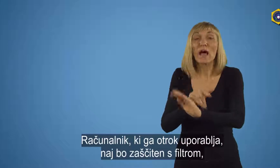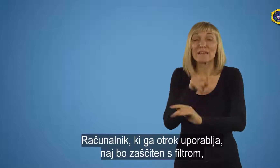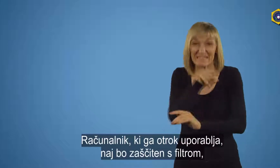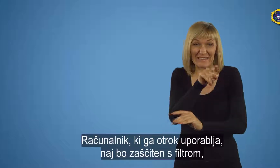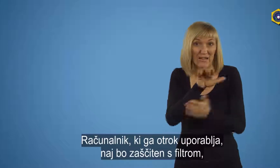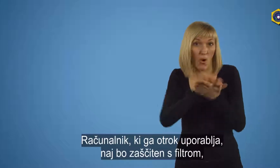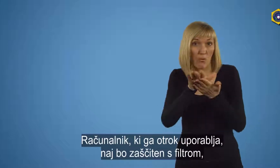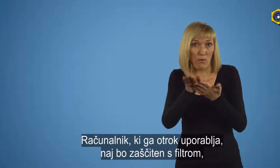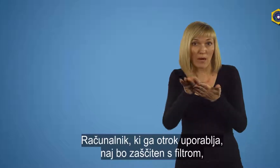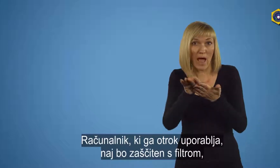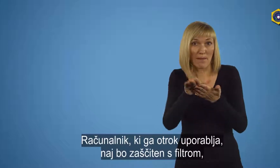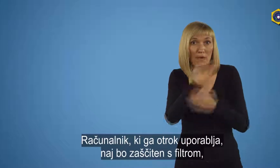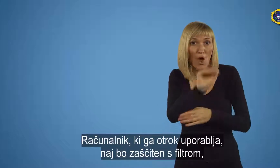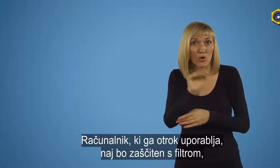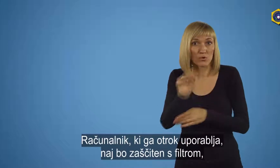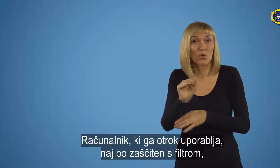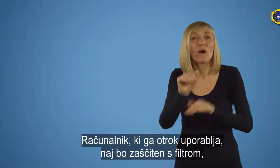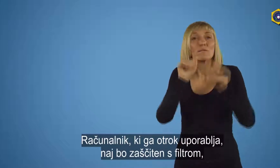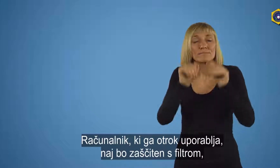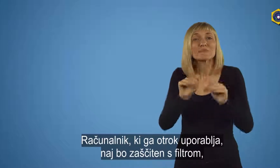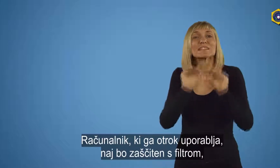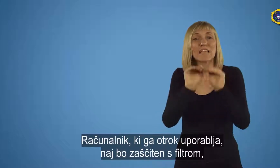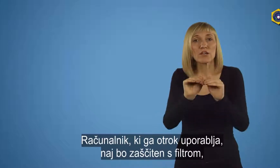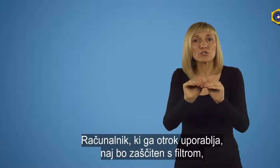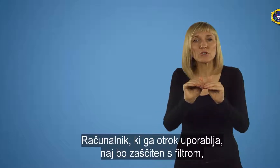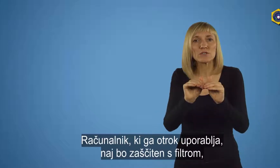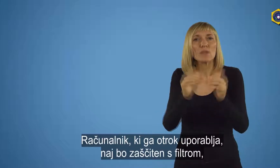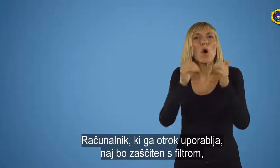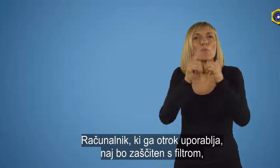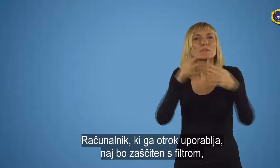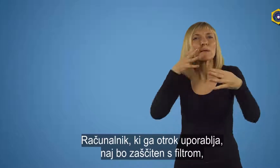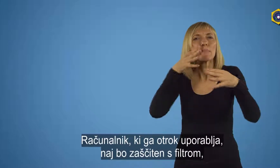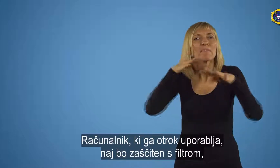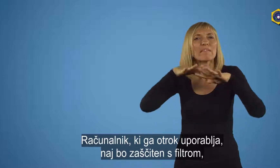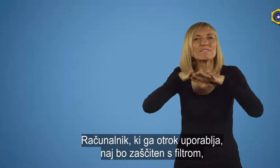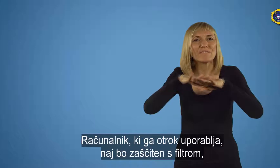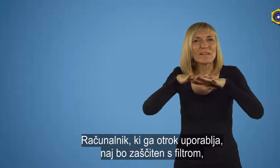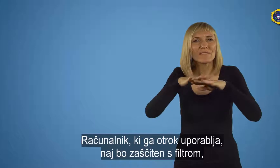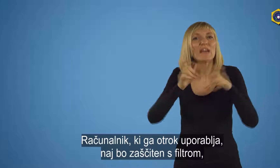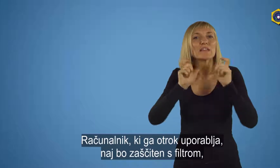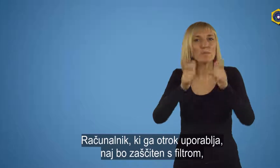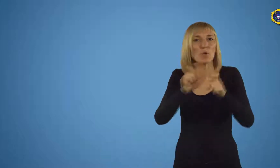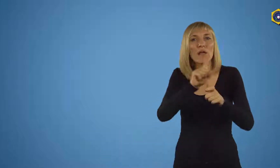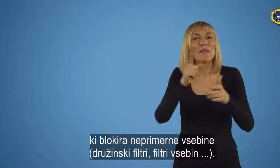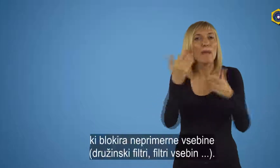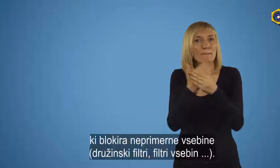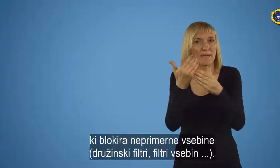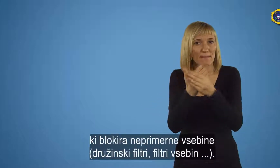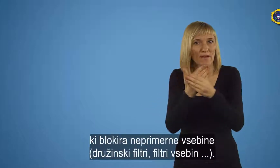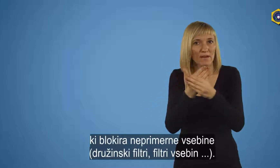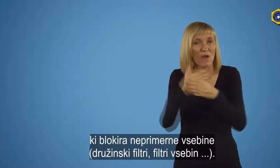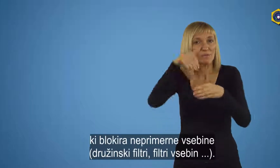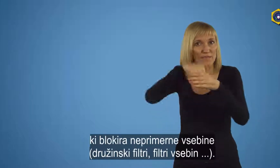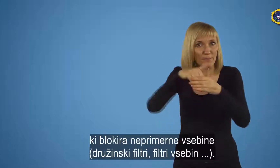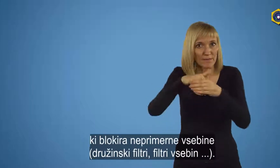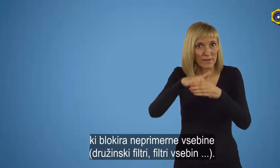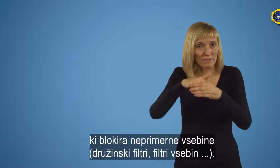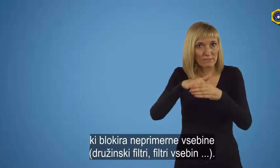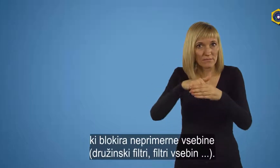Računalnik, ki ga otrok uporablja, naj bo zaščiten s filtrom, ki blokira neprimerne vsebine. Družinski filtri, filtri